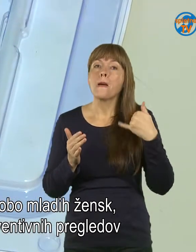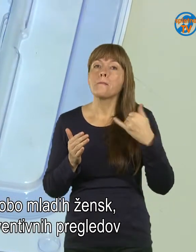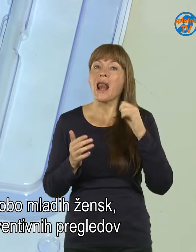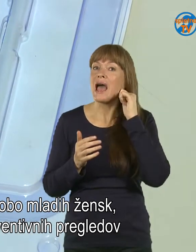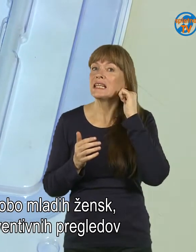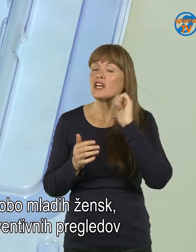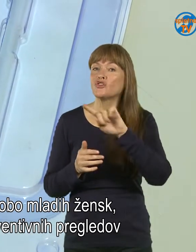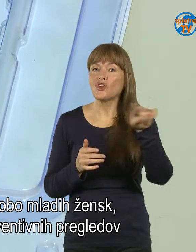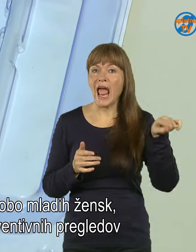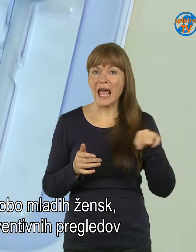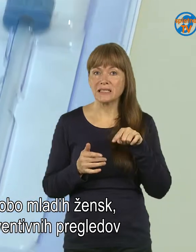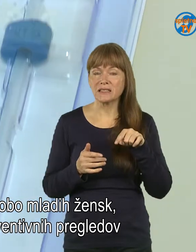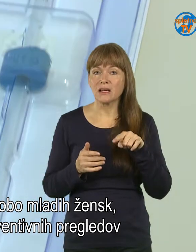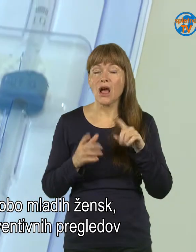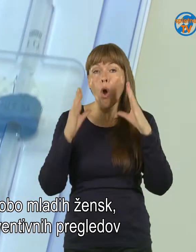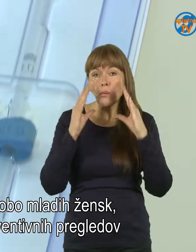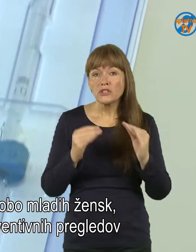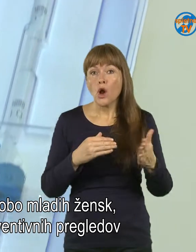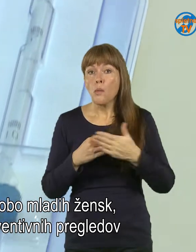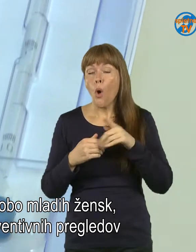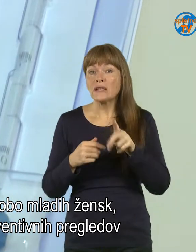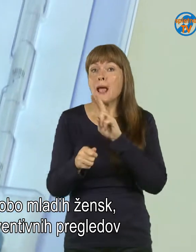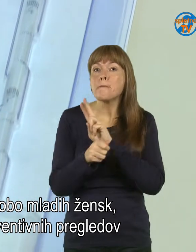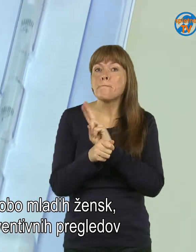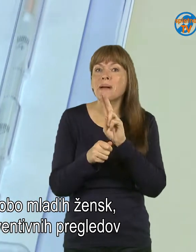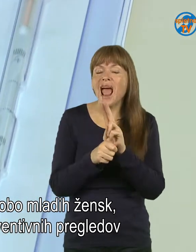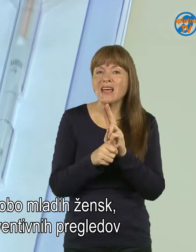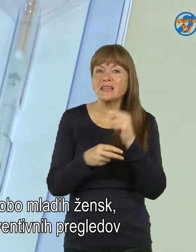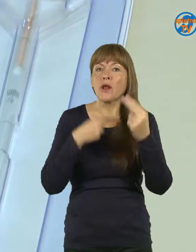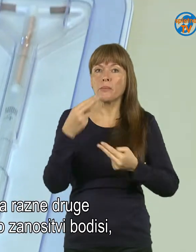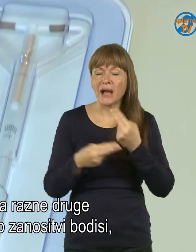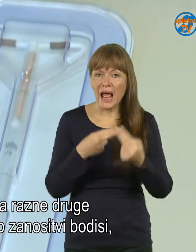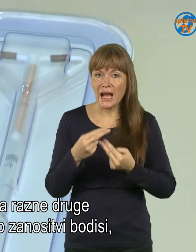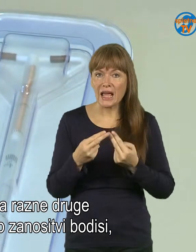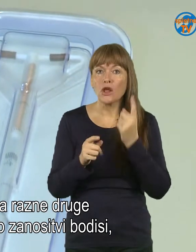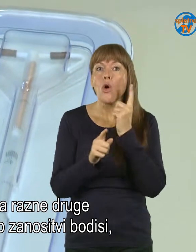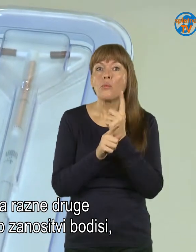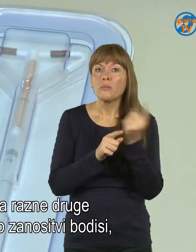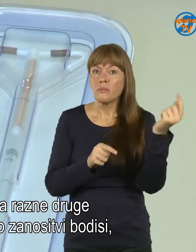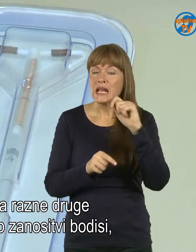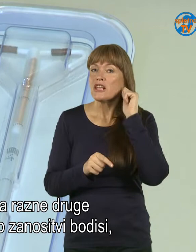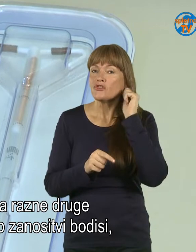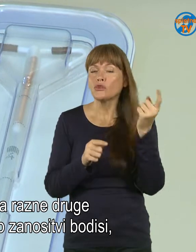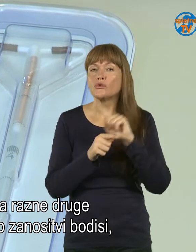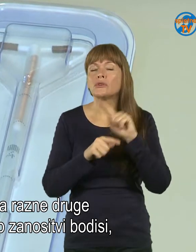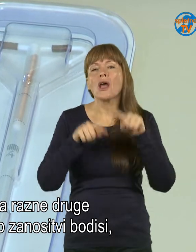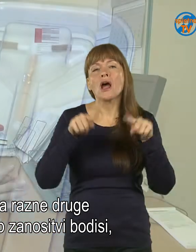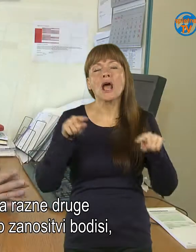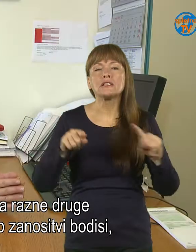žensk, navadno poleg teh preventivnih pregledov prihajajo ženske tudi na različne